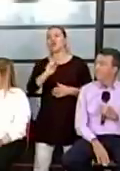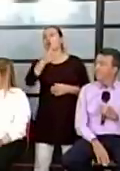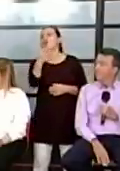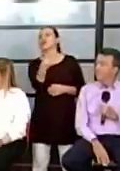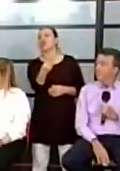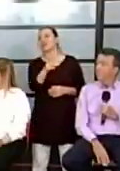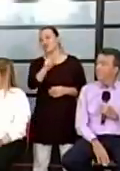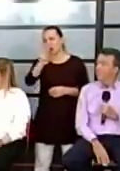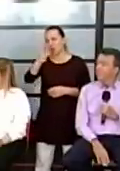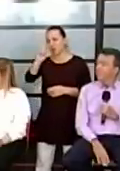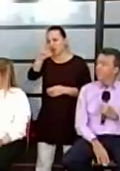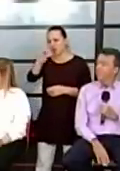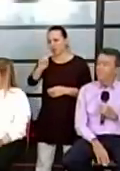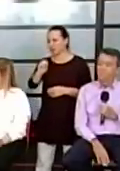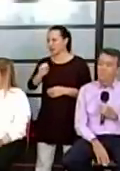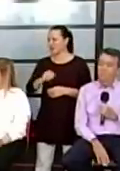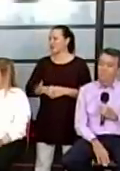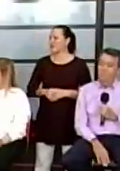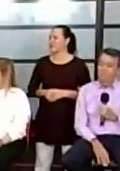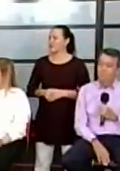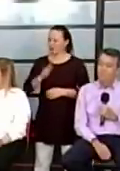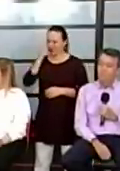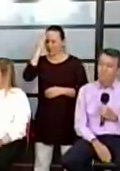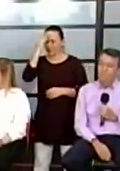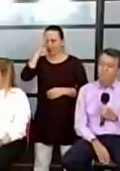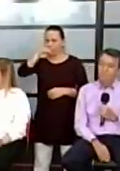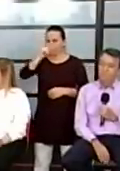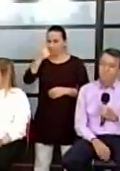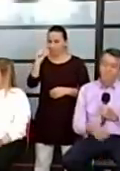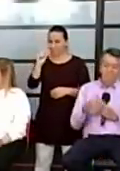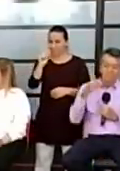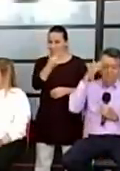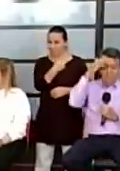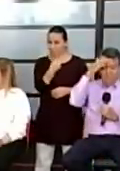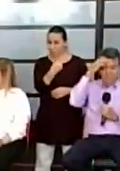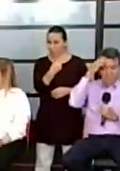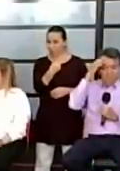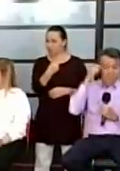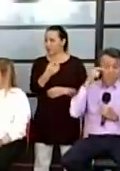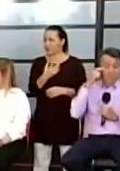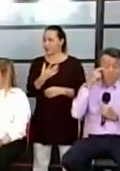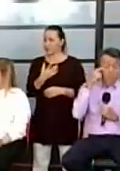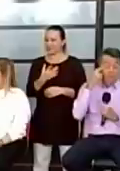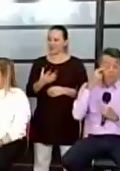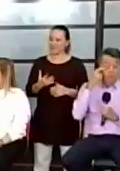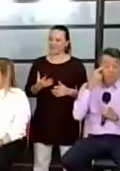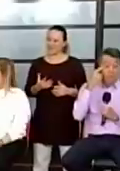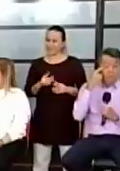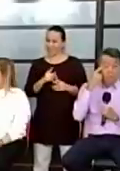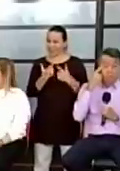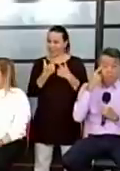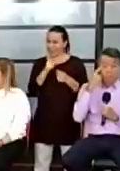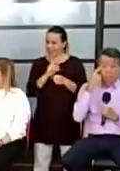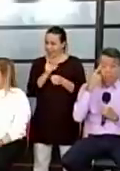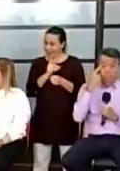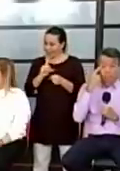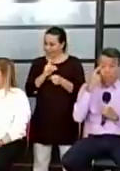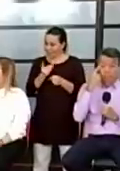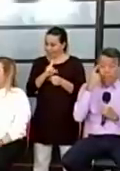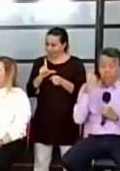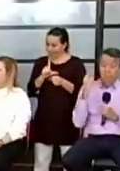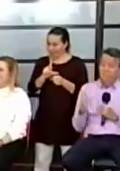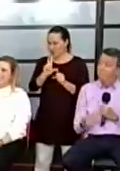Rosso, Jimmy. Rosso. No, yo sé que yo porque sé. Porque Maya, sé. Maya y Botero son del mismo corte. ¿Liberal? No, pues, sí. Ese bolsillo amarrado. Yo